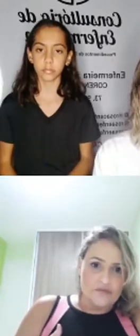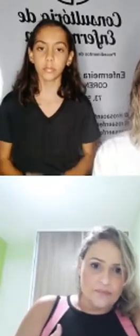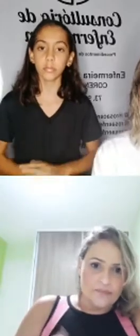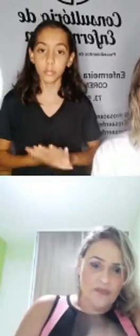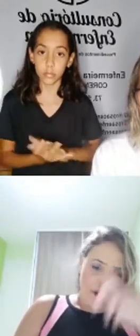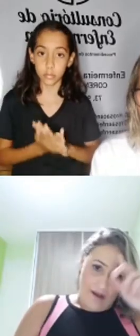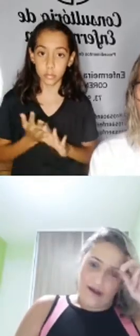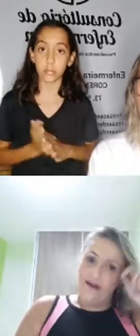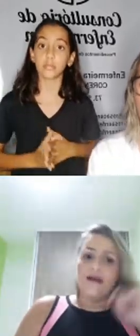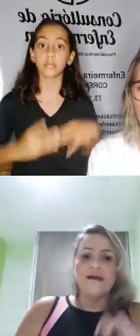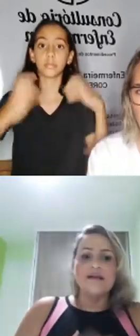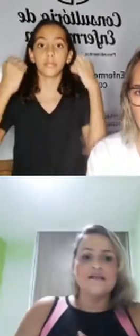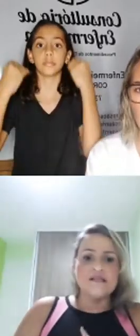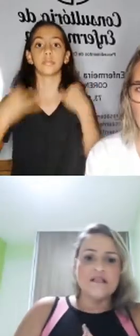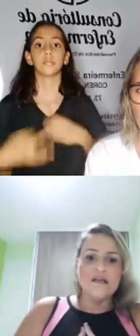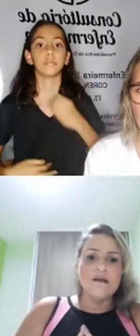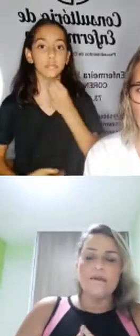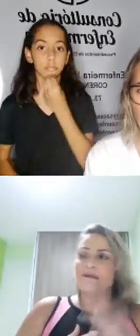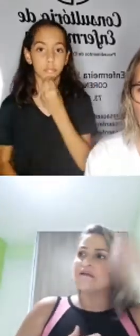definitivo.